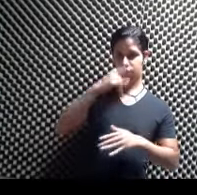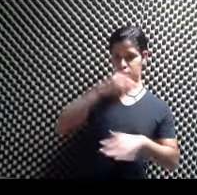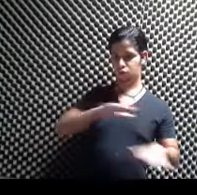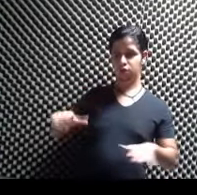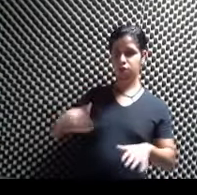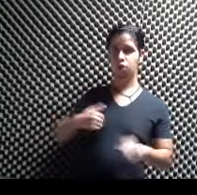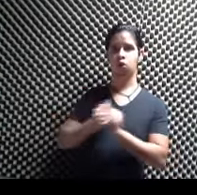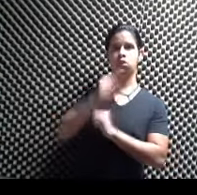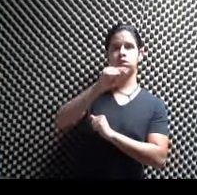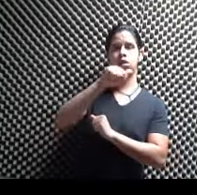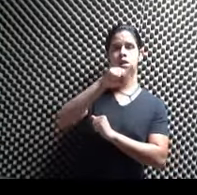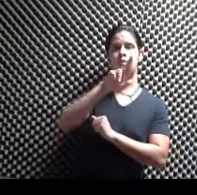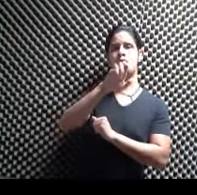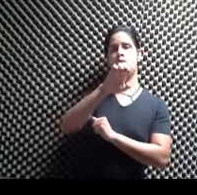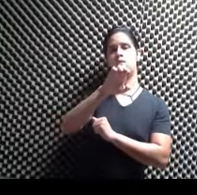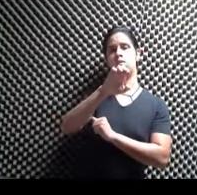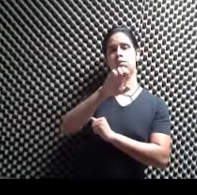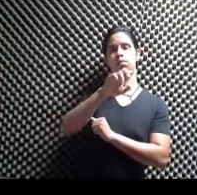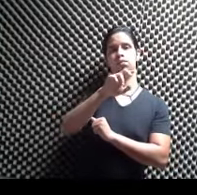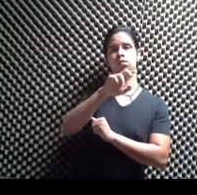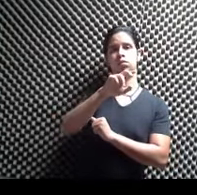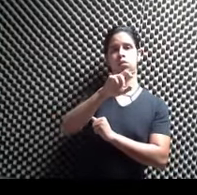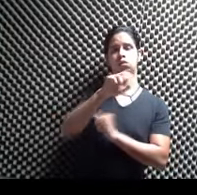Almas Van, Fernandito Ferrer y el